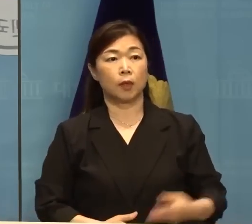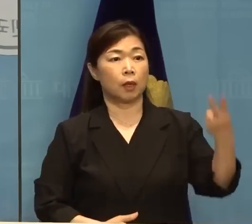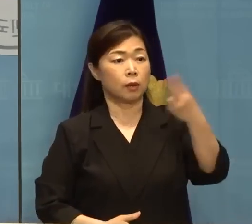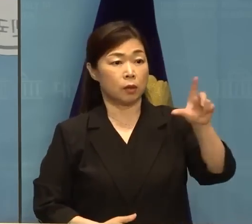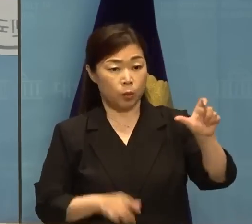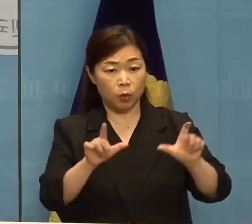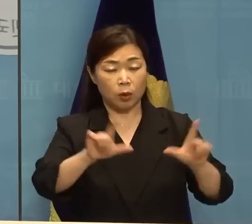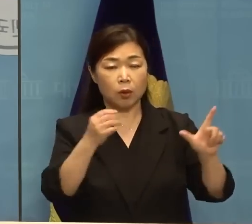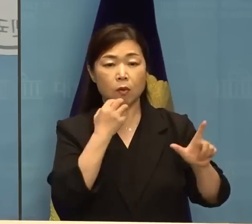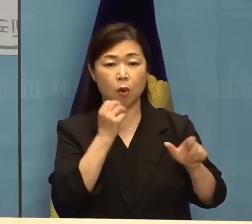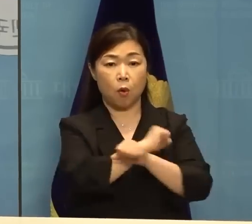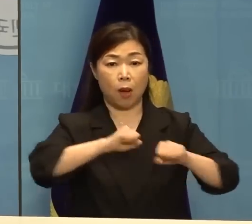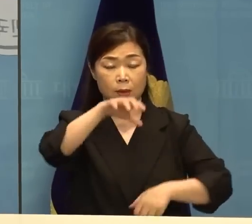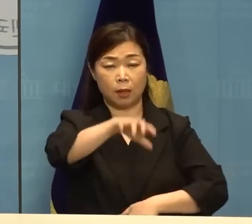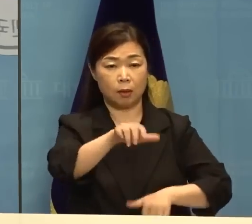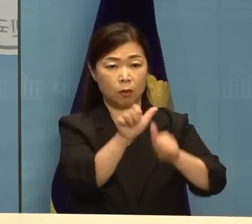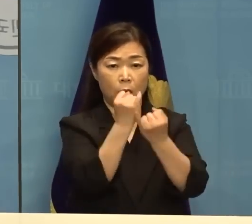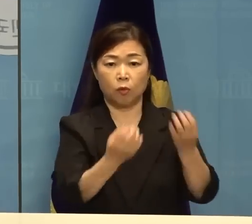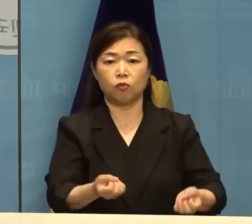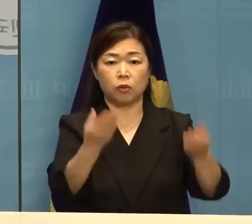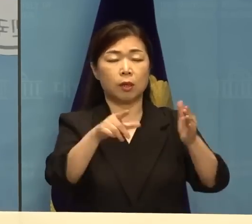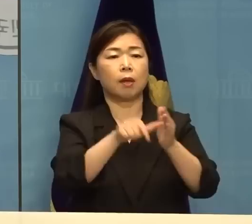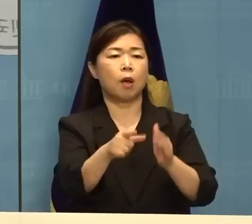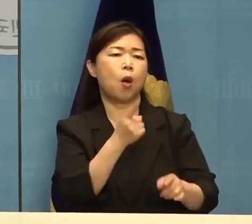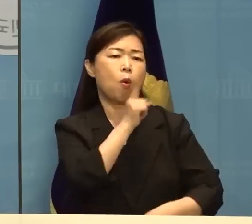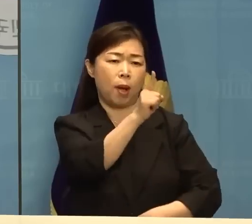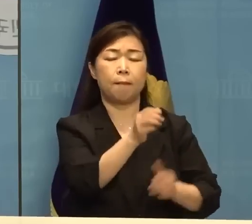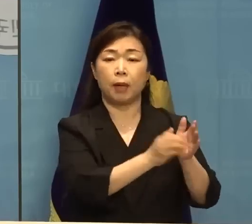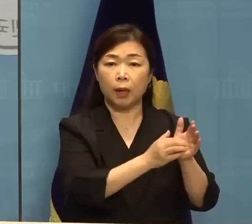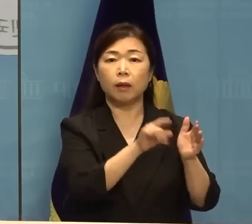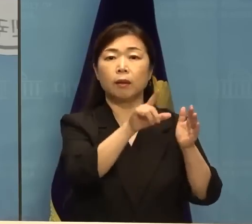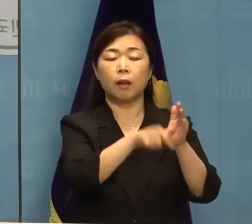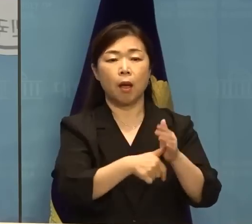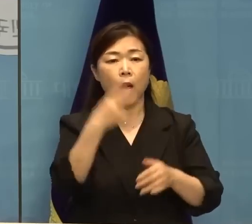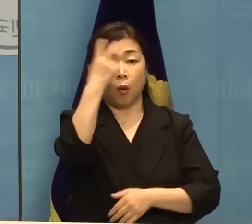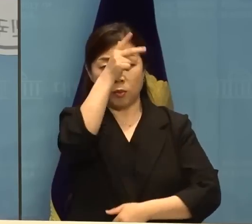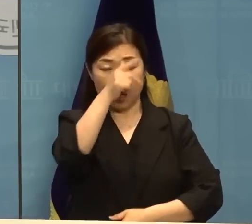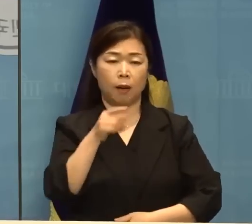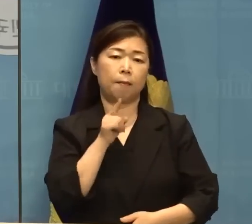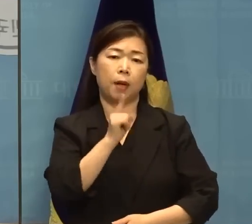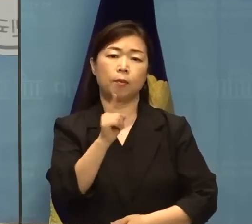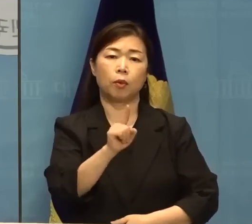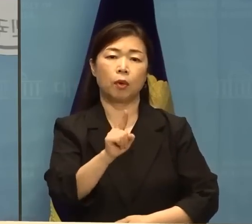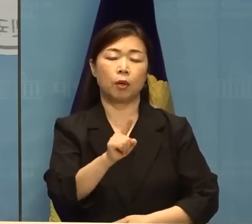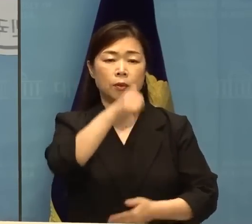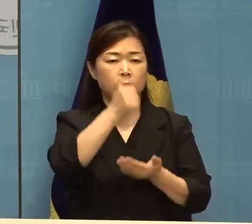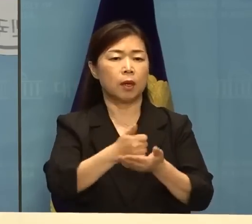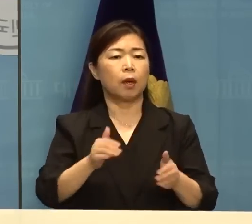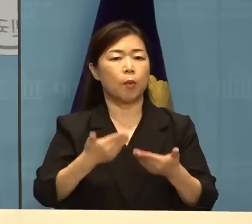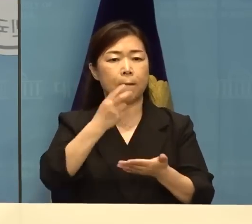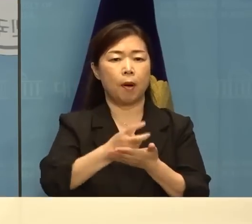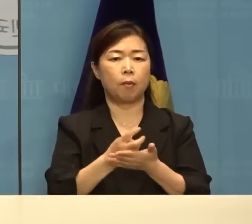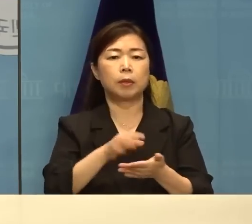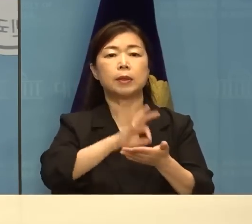2015년에 서울광장에서 동성애 축제가 있었을 때 이것이 고발이 들어갔고 그때 이미 검찰에서는 경범죄